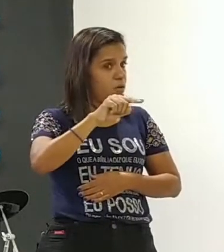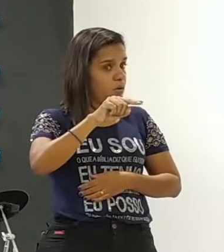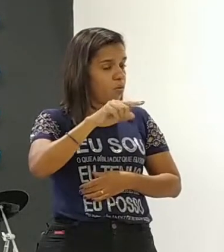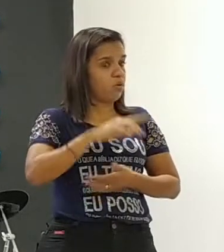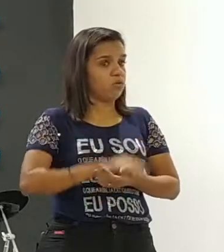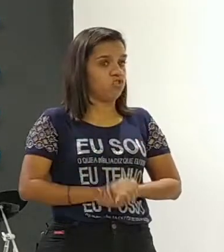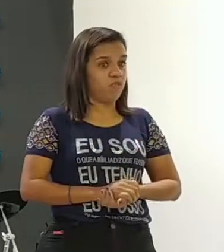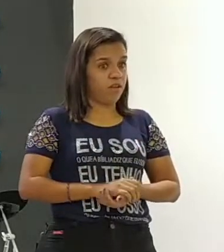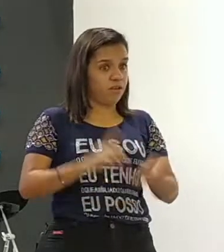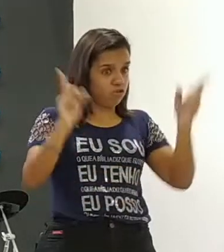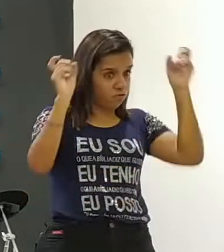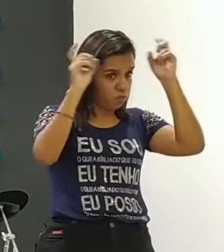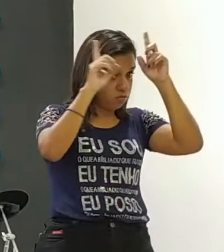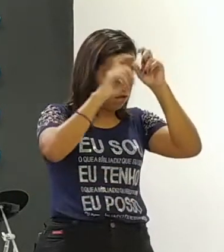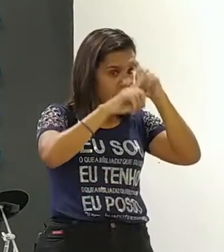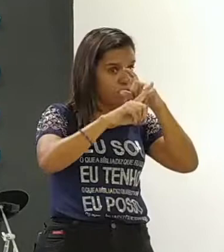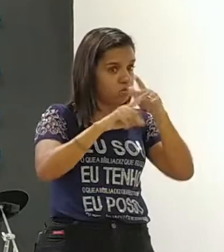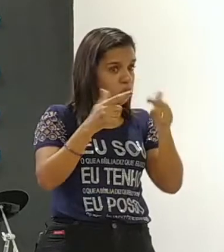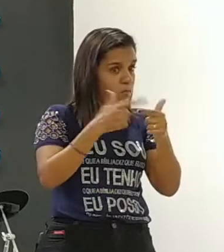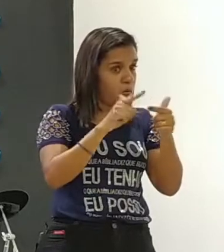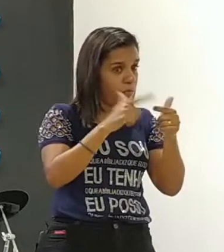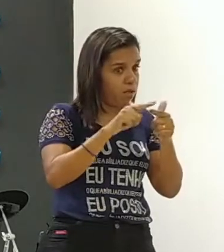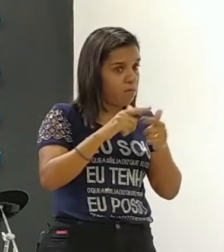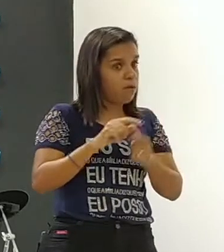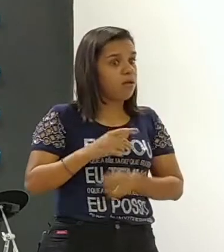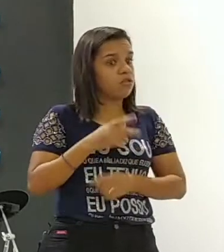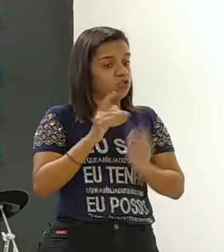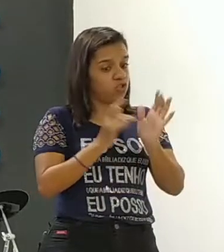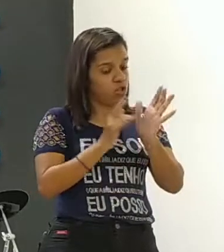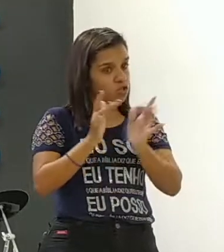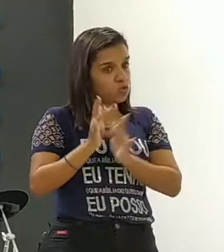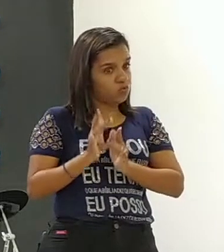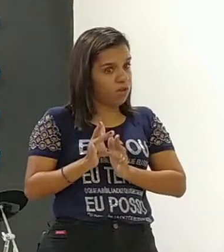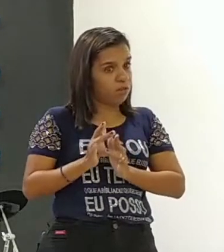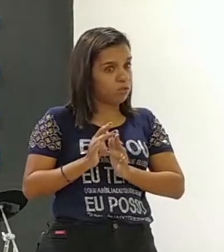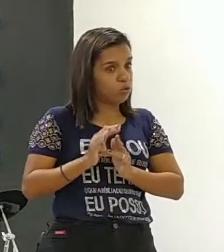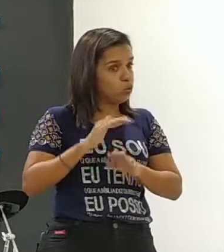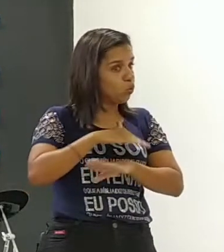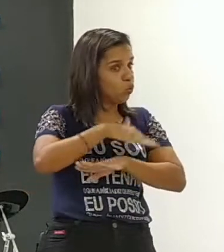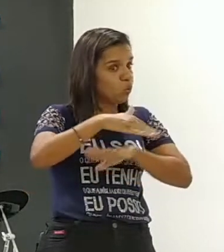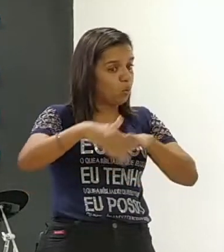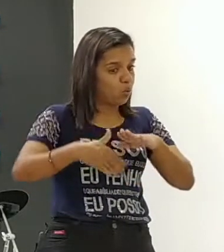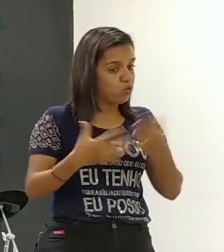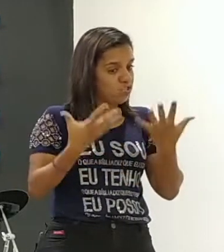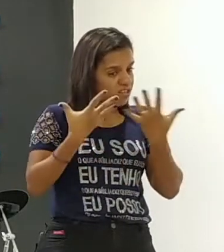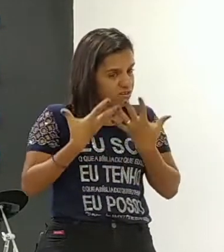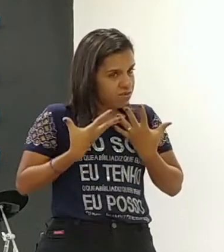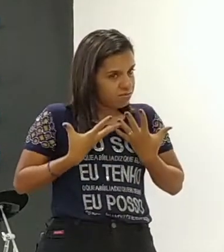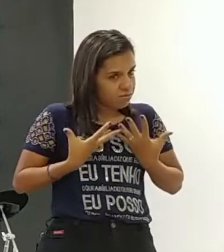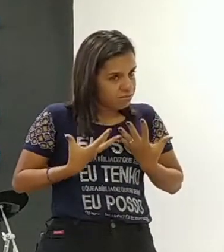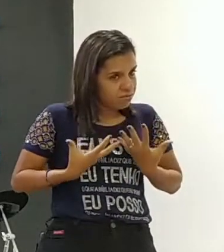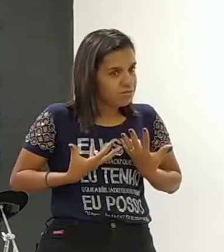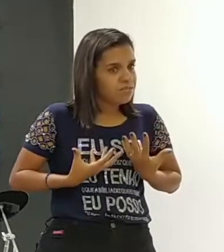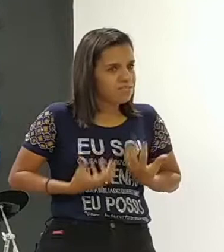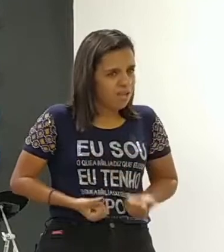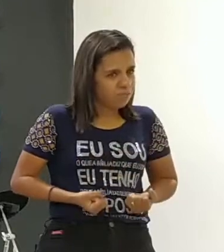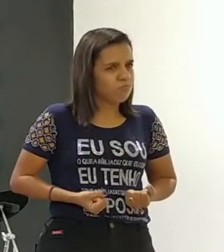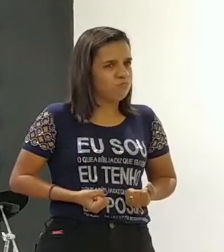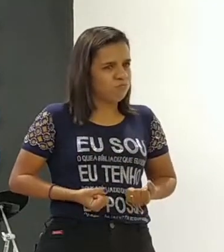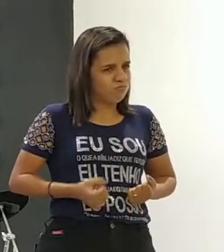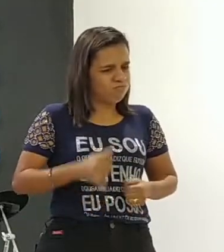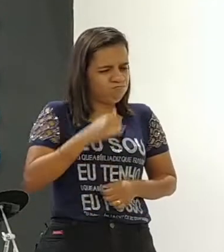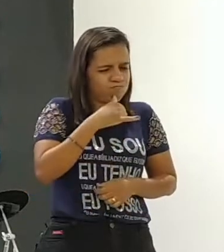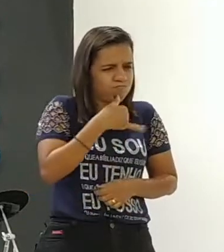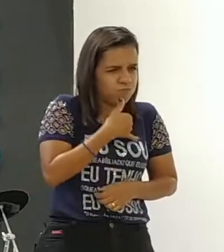situação dessa, e fala para você assim: vinde a mim, todos os que estáis cansados e oprimidos,